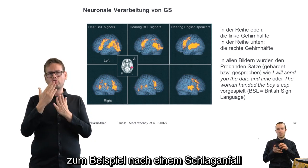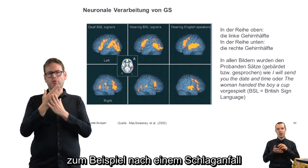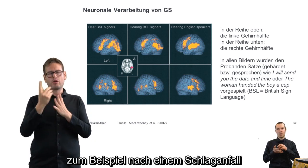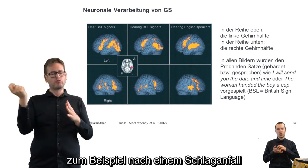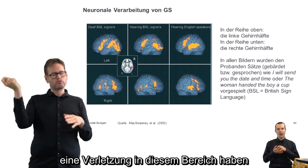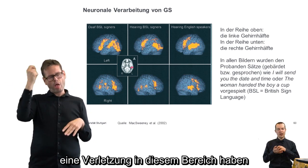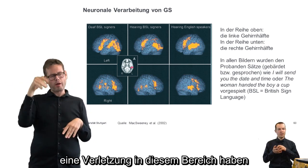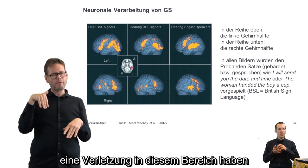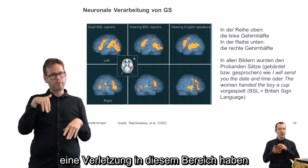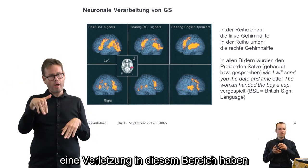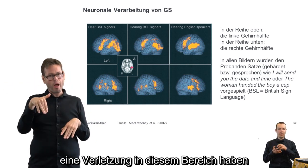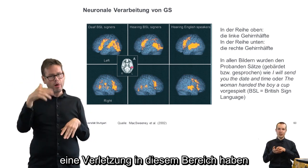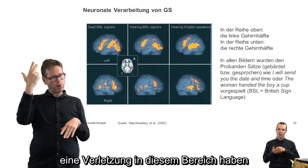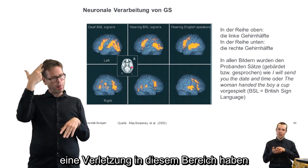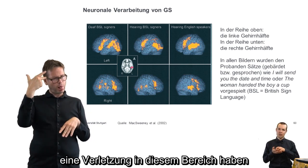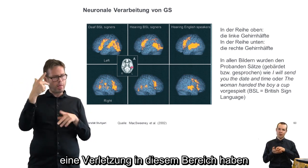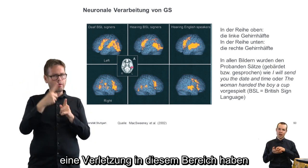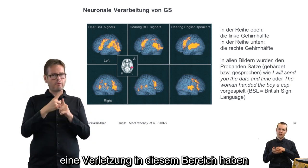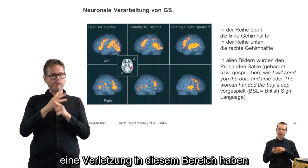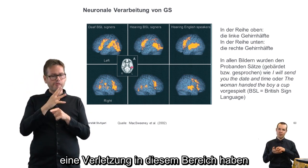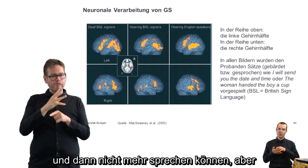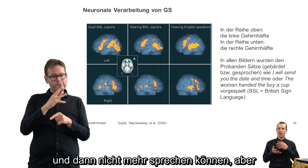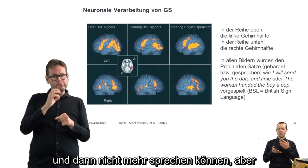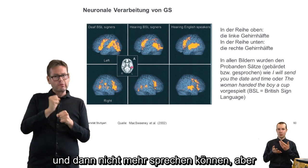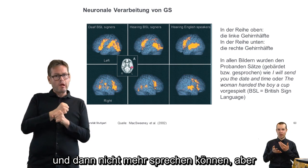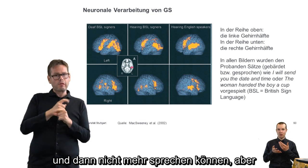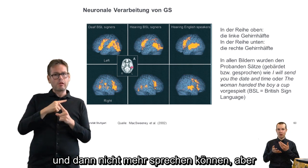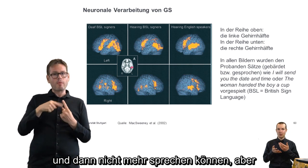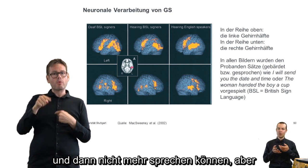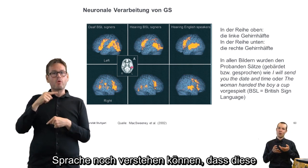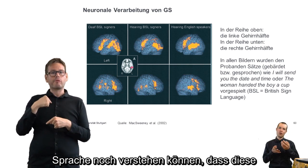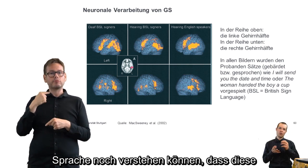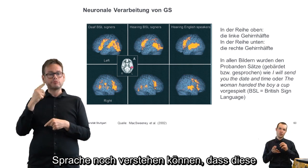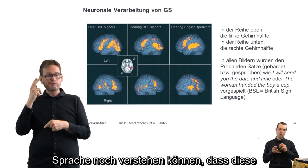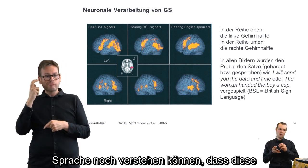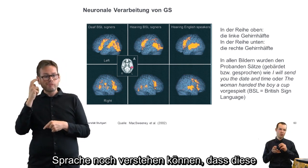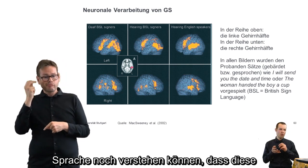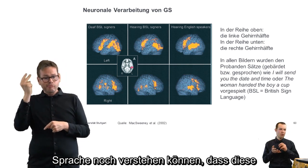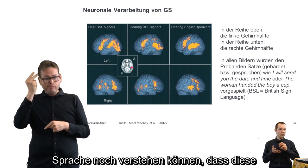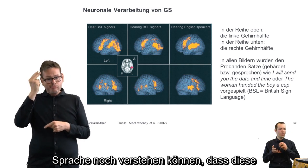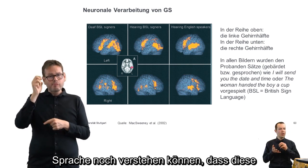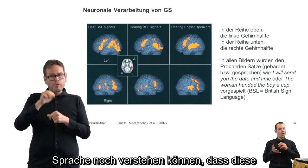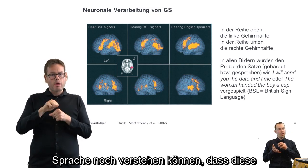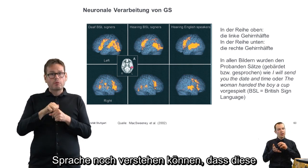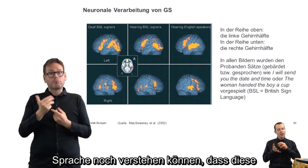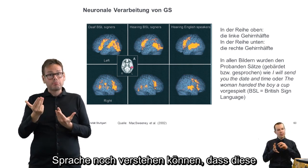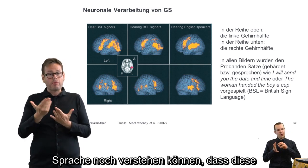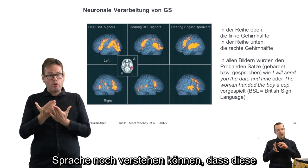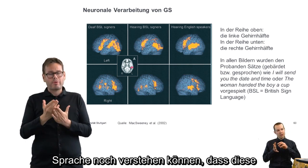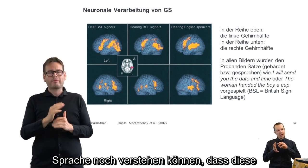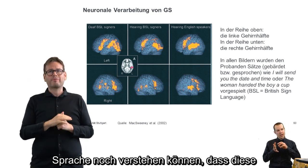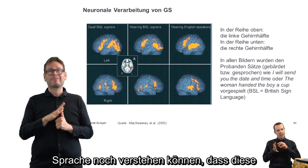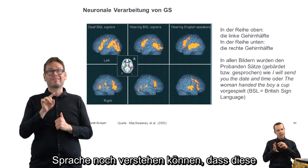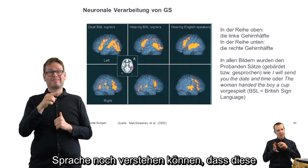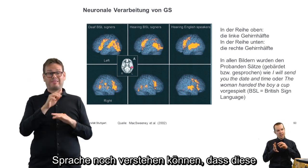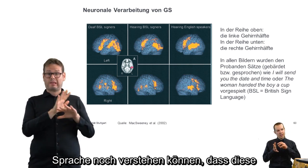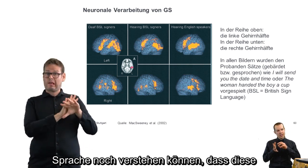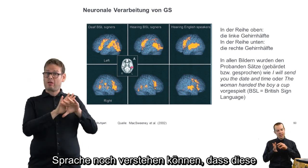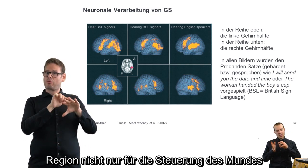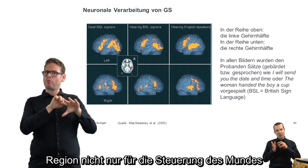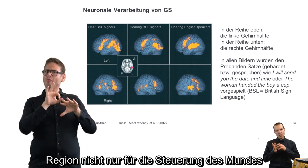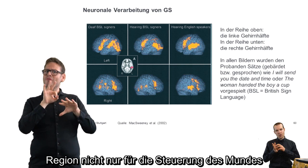zum Beispiel nach einem Schlaganfall eine Verletzung in diesem Bereich haben und dann nicht mehr sprechen können aber Sprache noch verstehen können dass